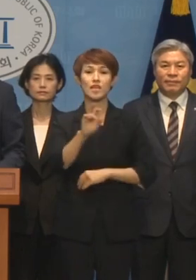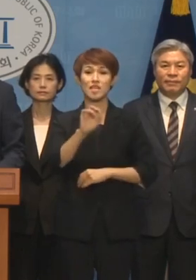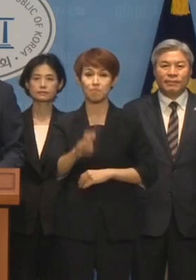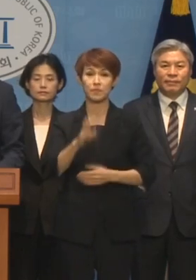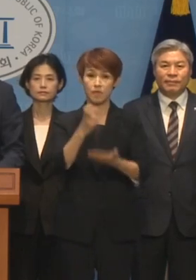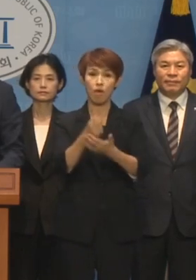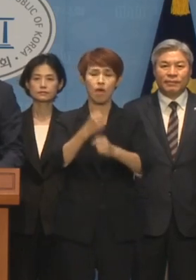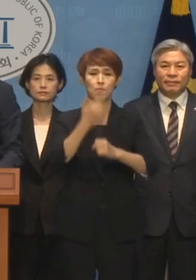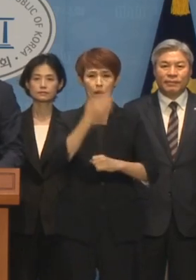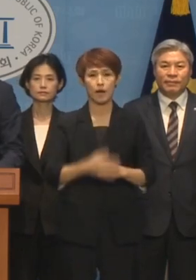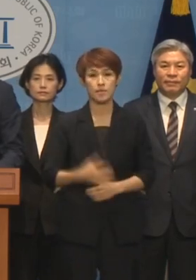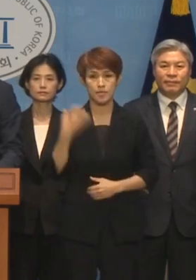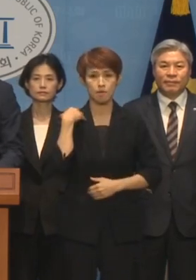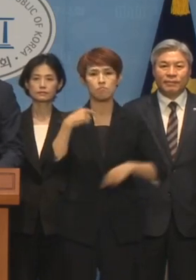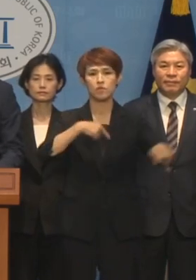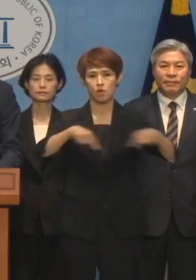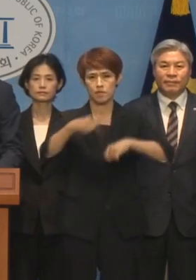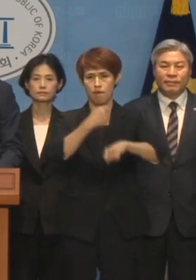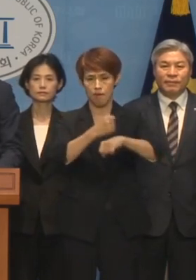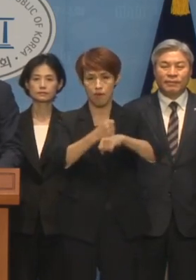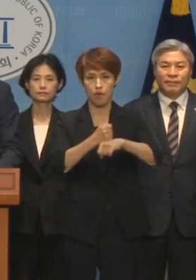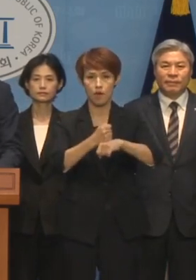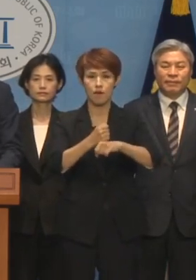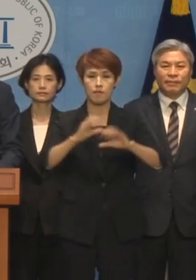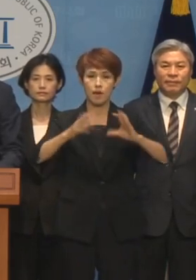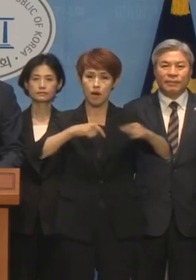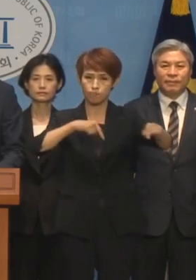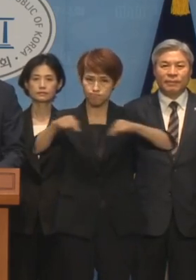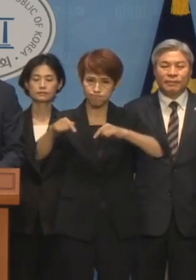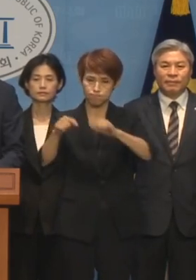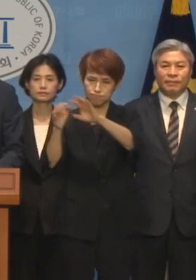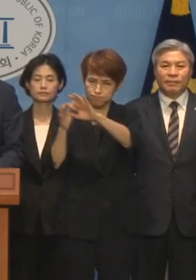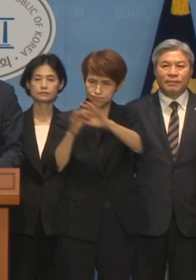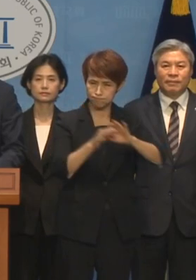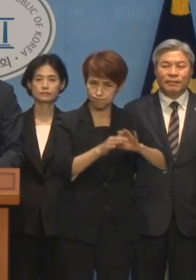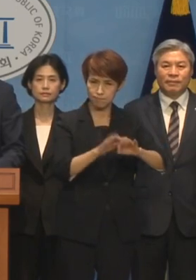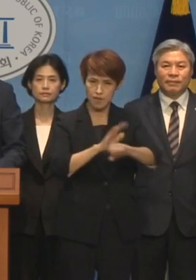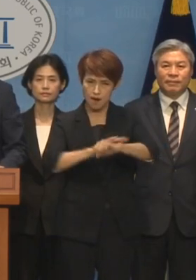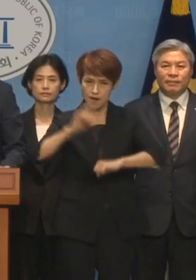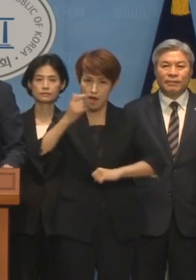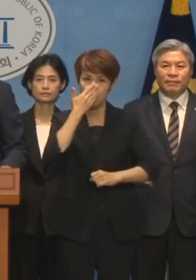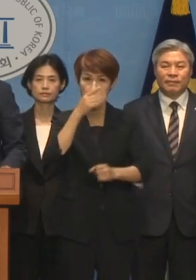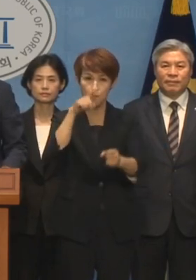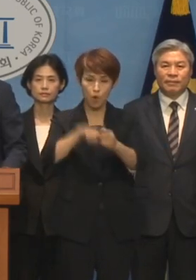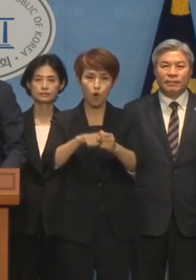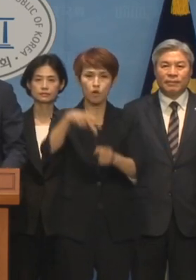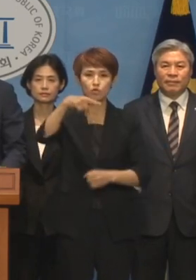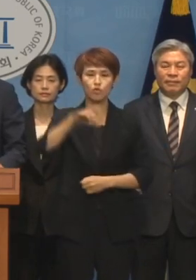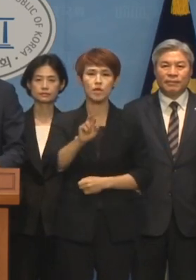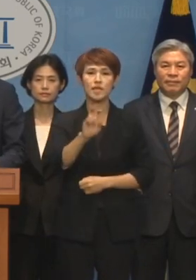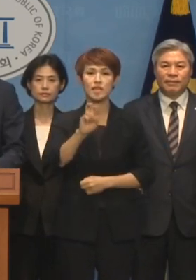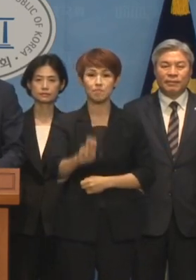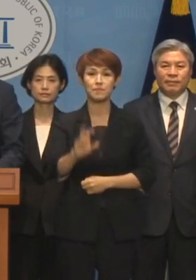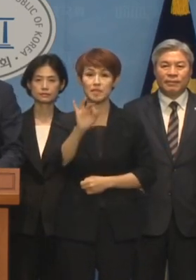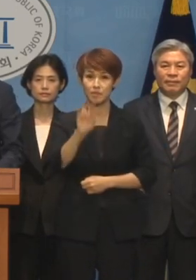정치를 구현하고 국정의 연속성과 일관성을 강화하기 위해 중임제로 바꿔야